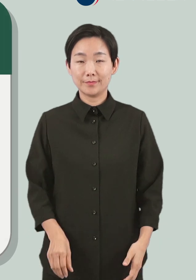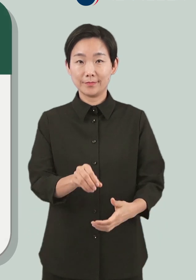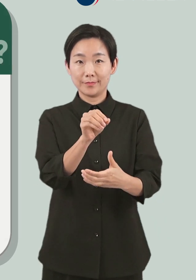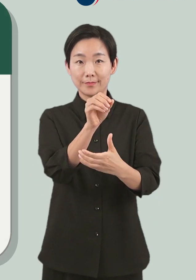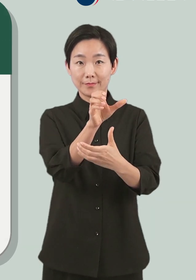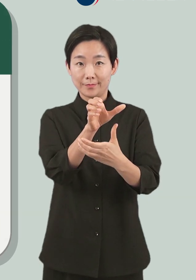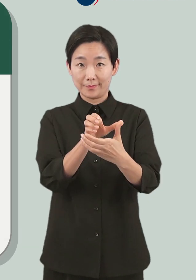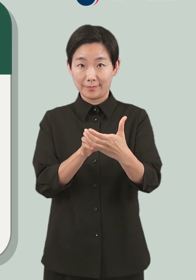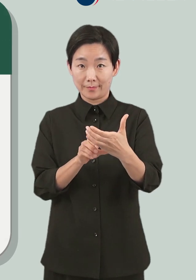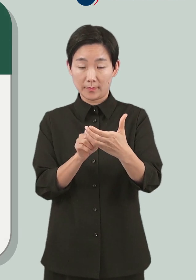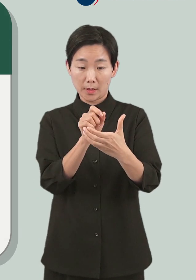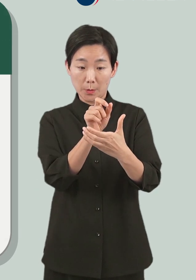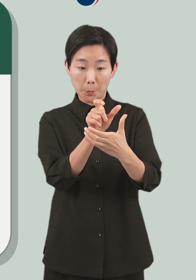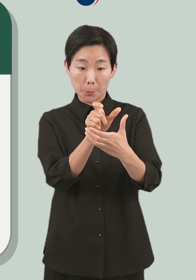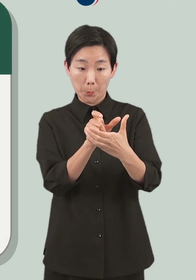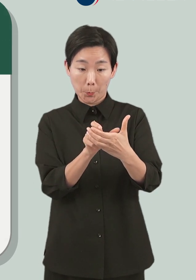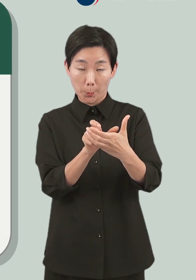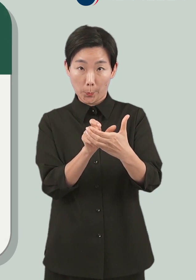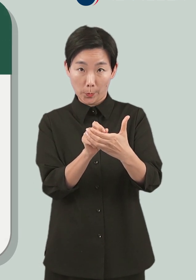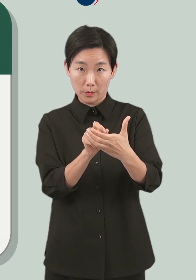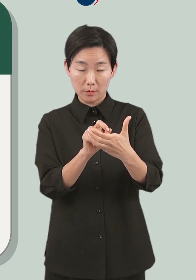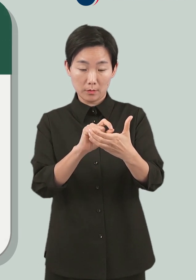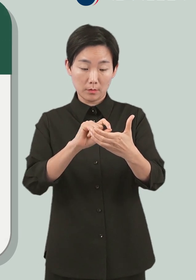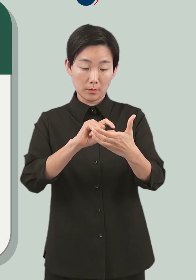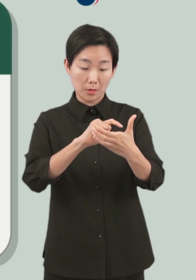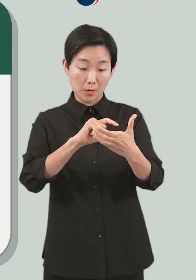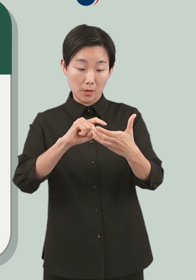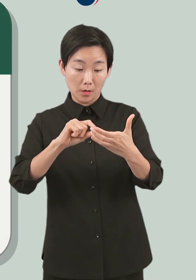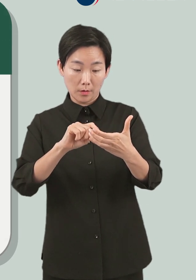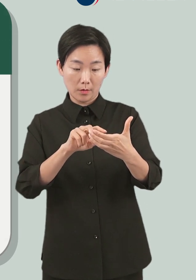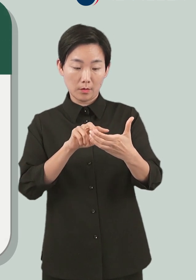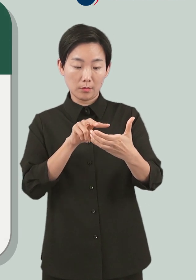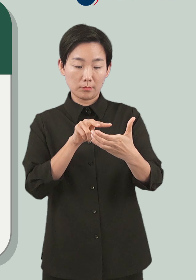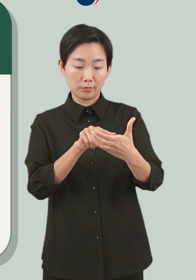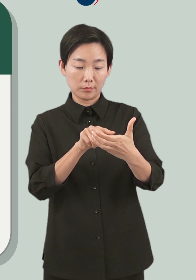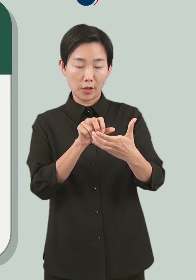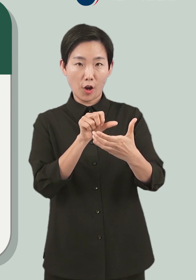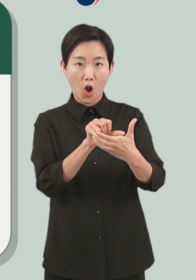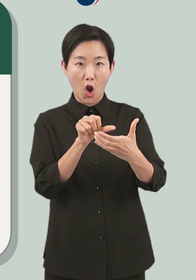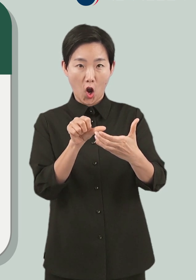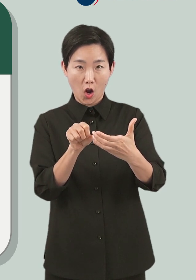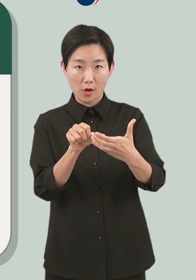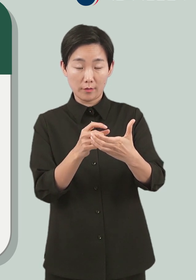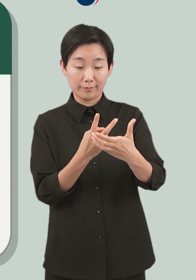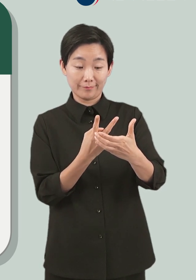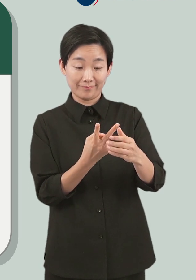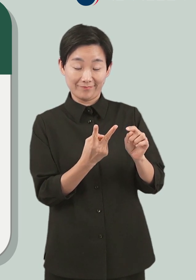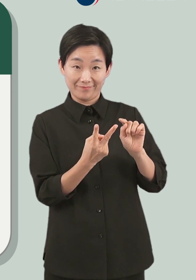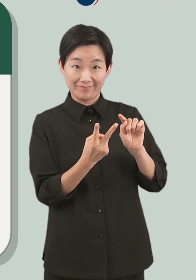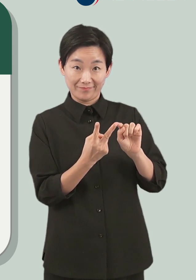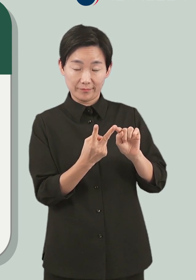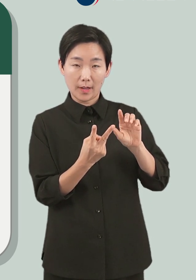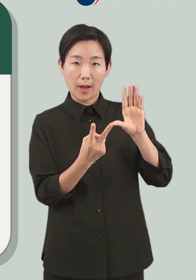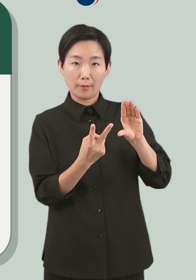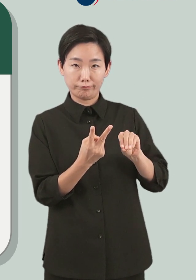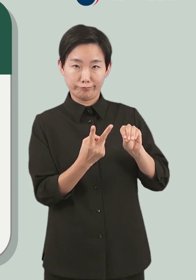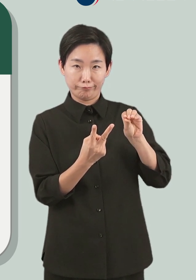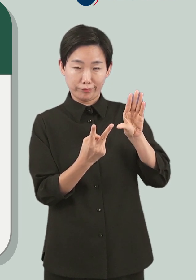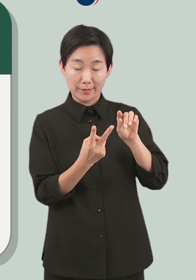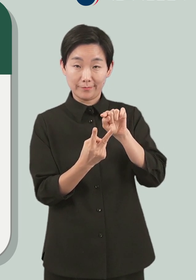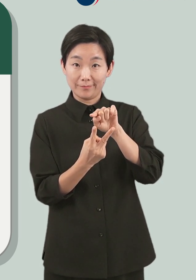가운데에는 2개의 버튼이 있으며 왼쪽이 전원 버튼, 오른쪽이 시작 정지 버튼입니다.